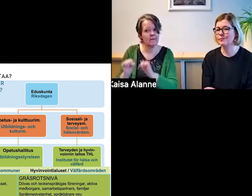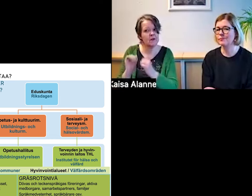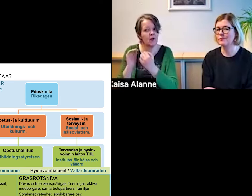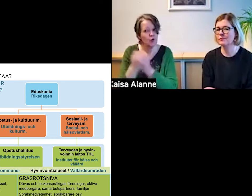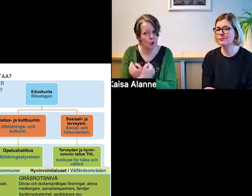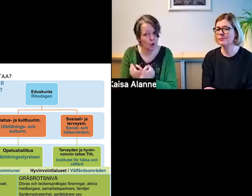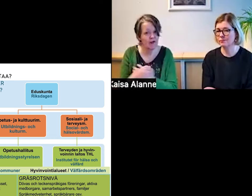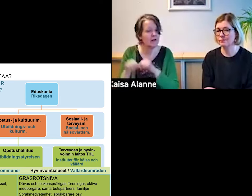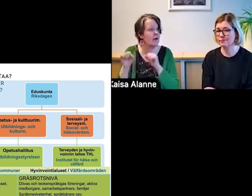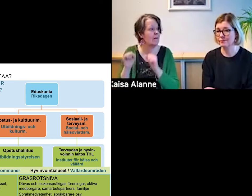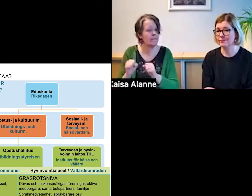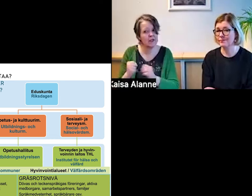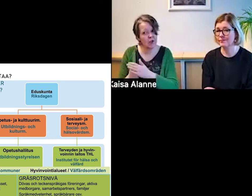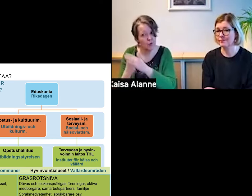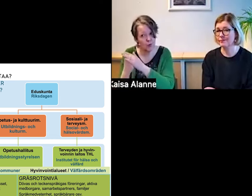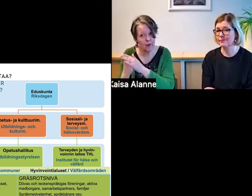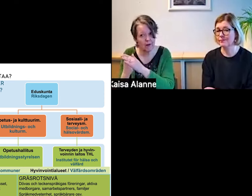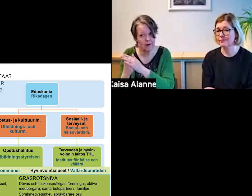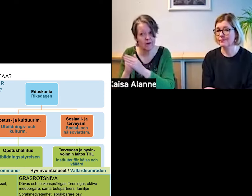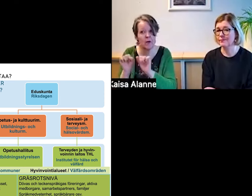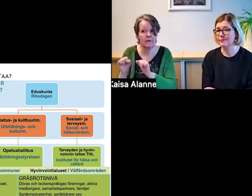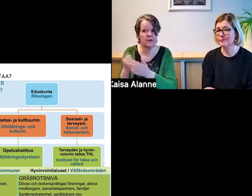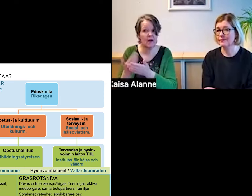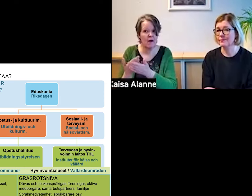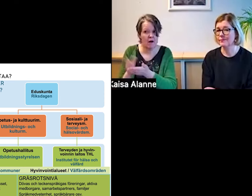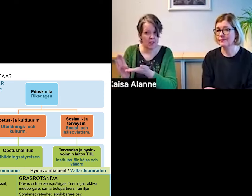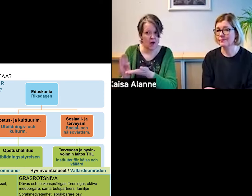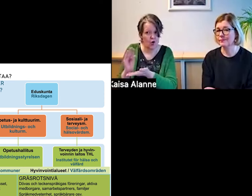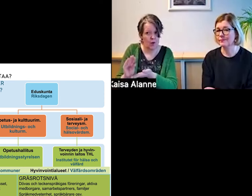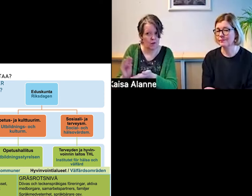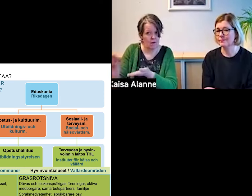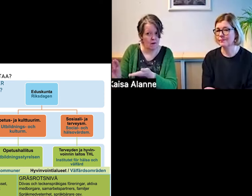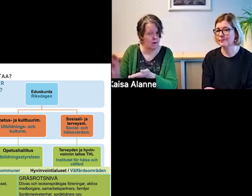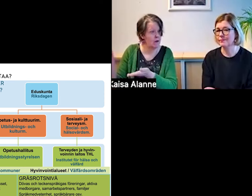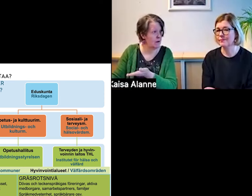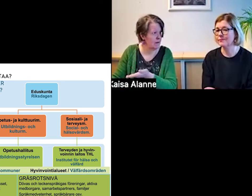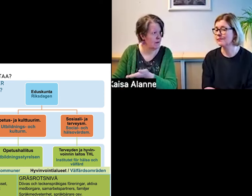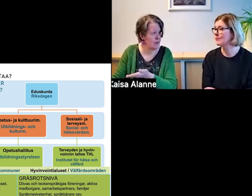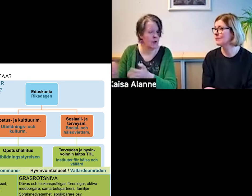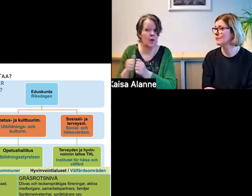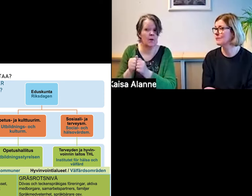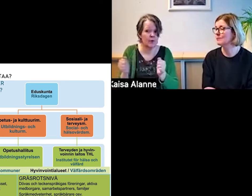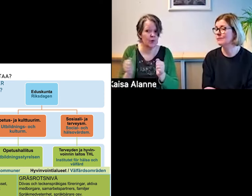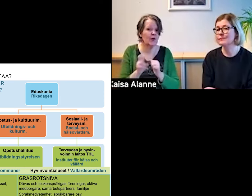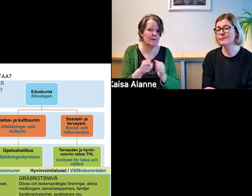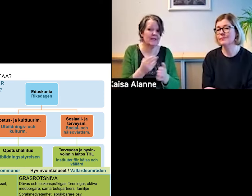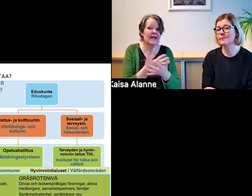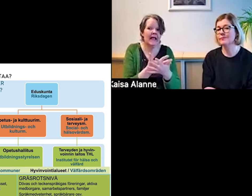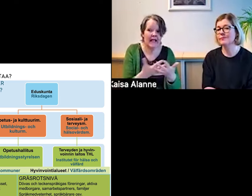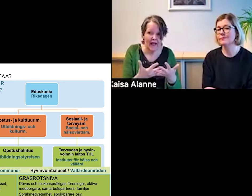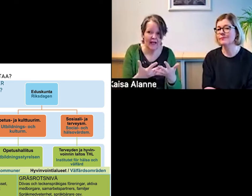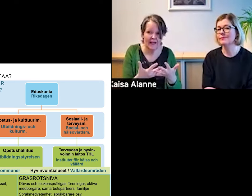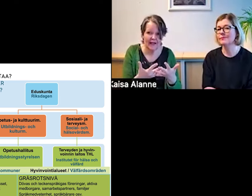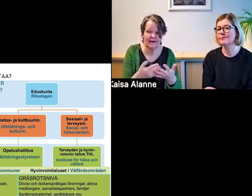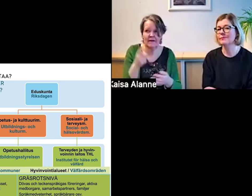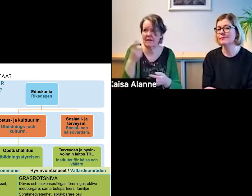Ja palveluyhteiskunnalla on velvollisuutensa turvata ja tukea tätä, ja sitten se vaikuttaa